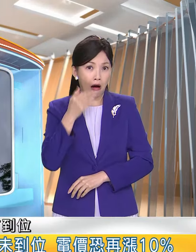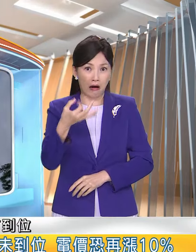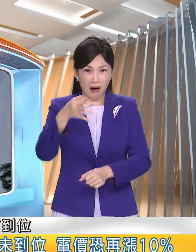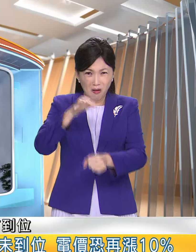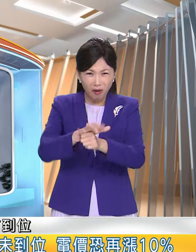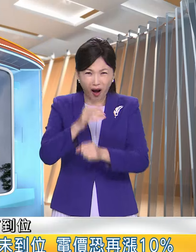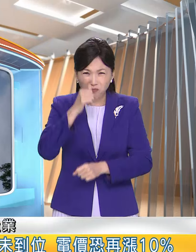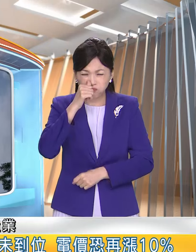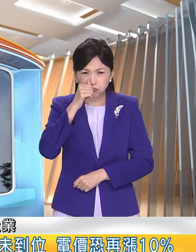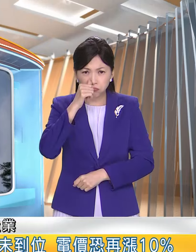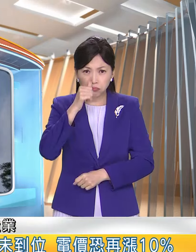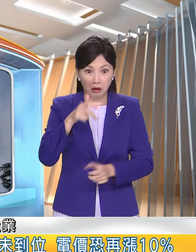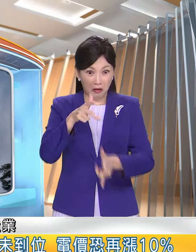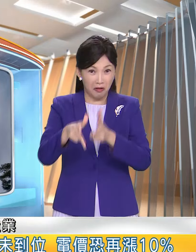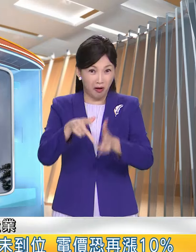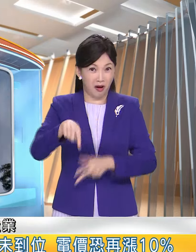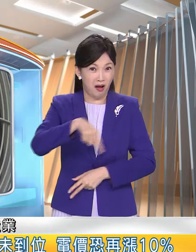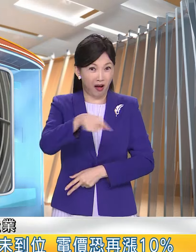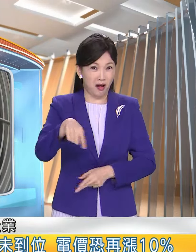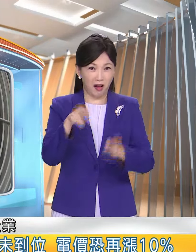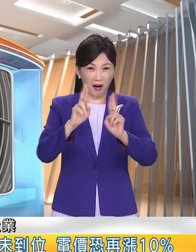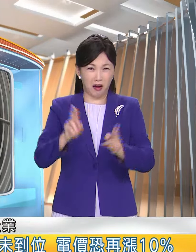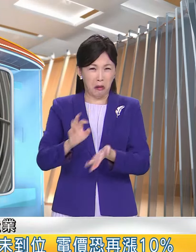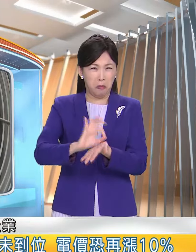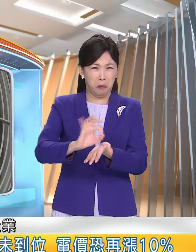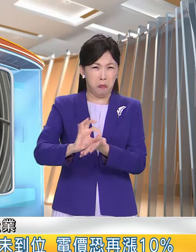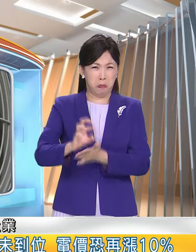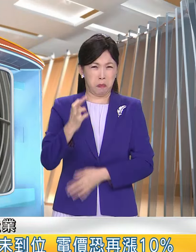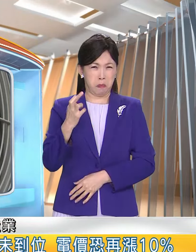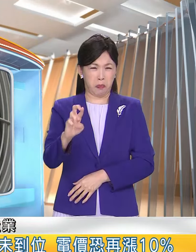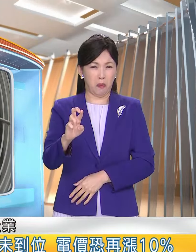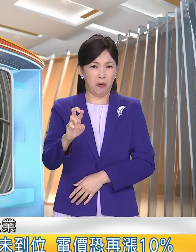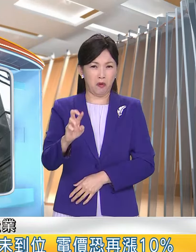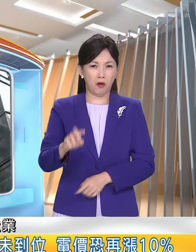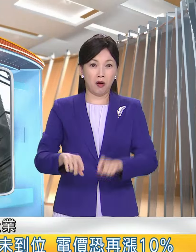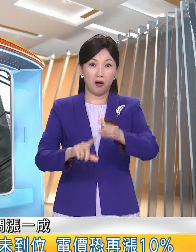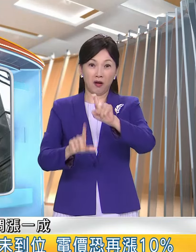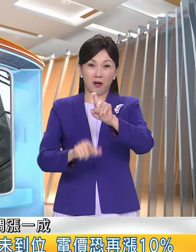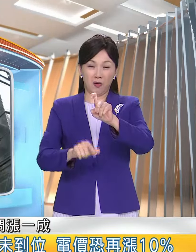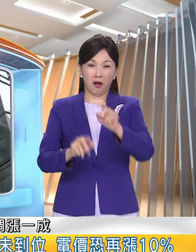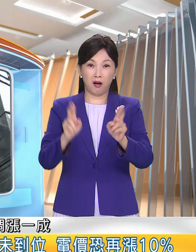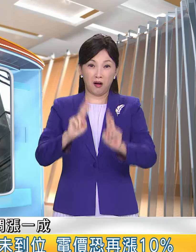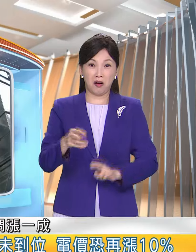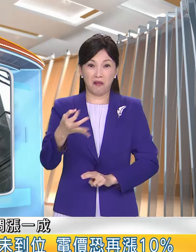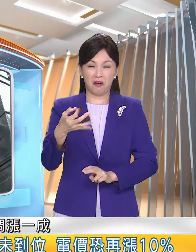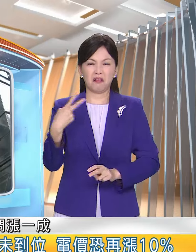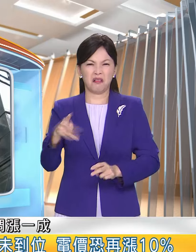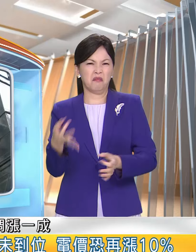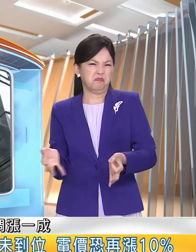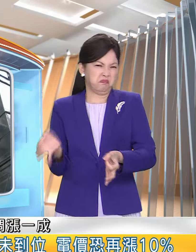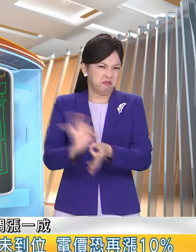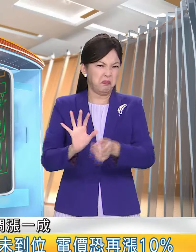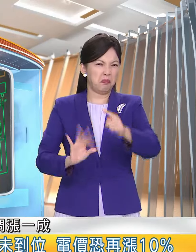位，用电量较大的制造业，10月电价可能再调涨一